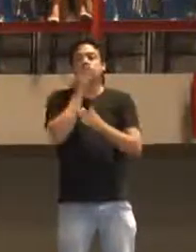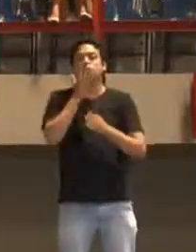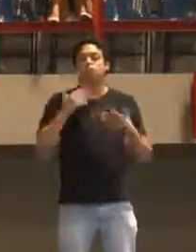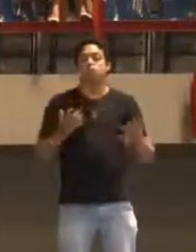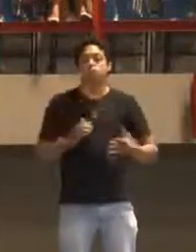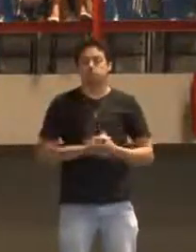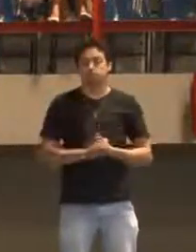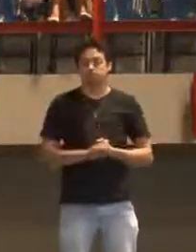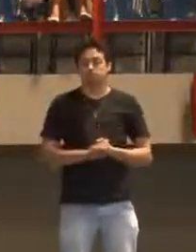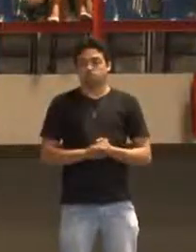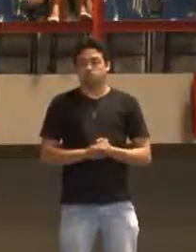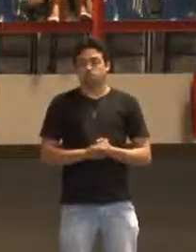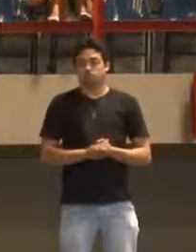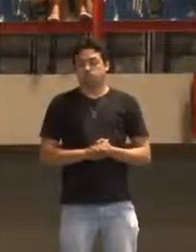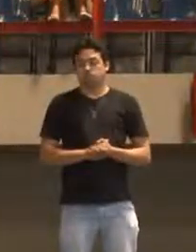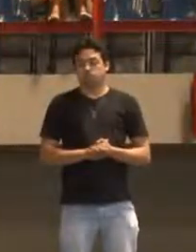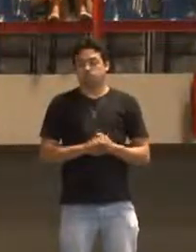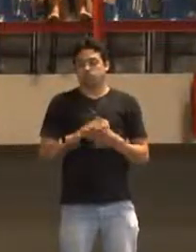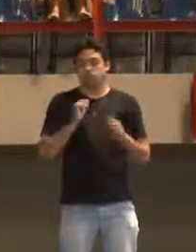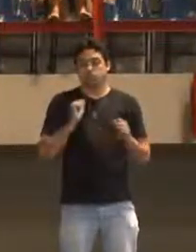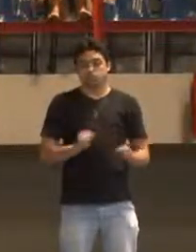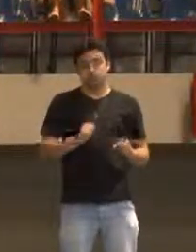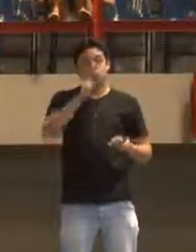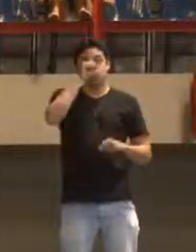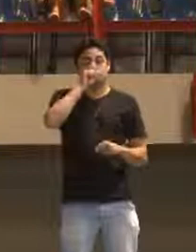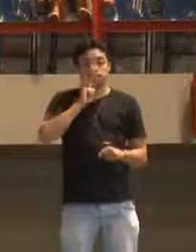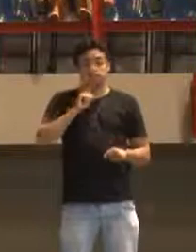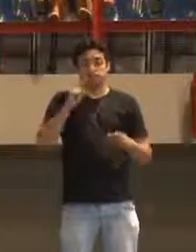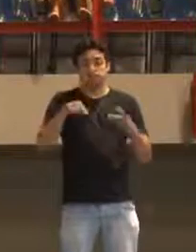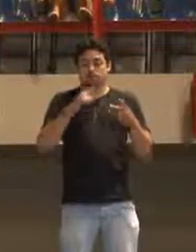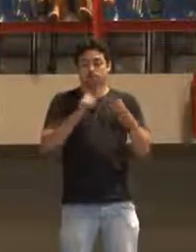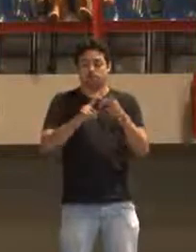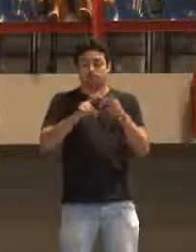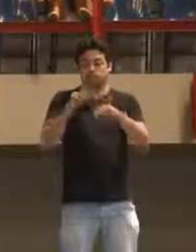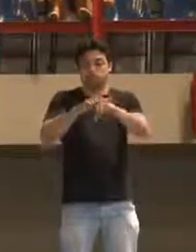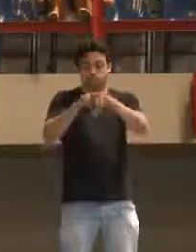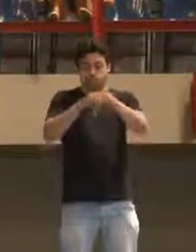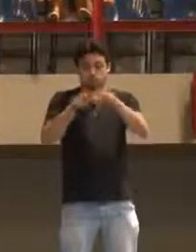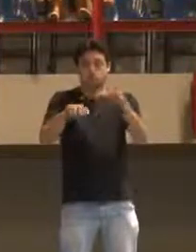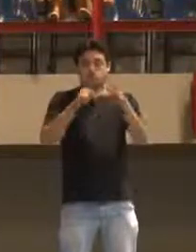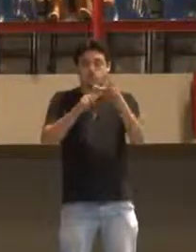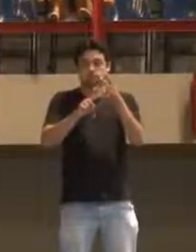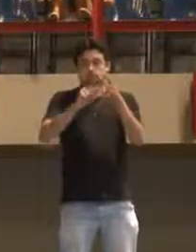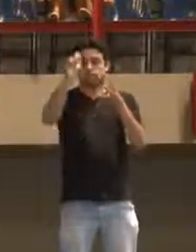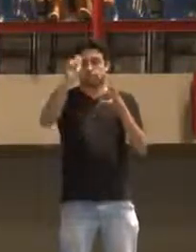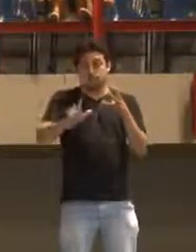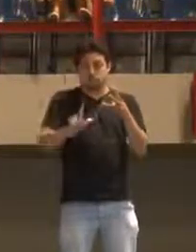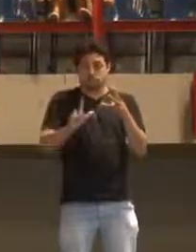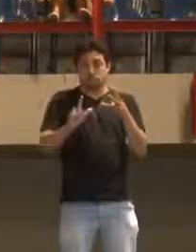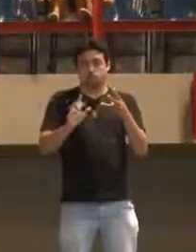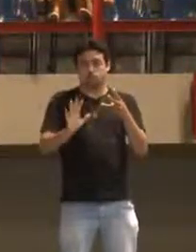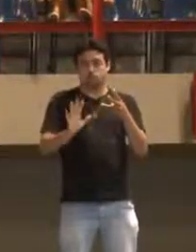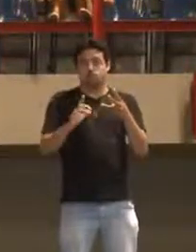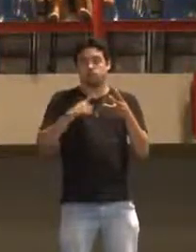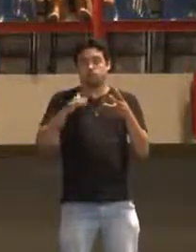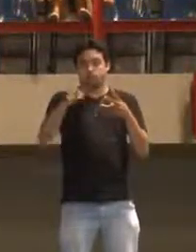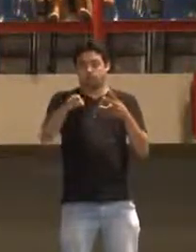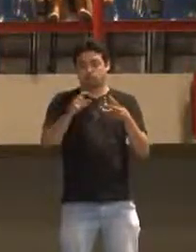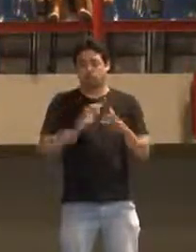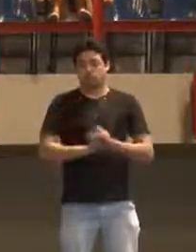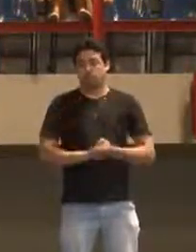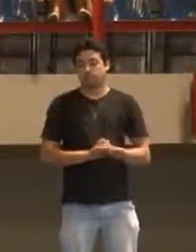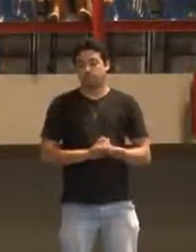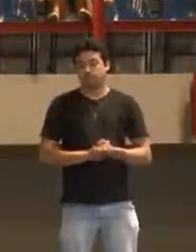escrito? A casa pode ser amarela, verde e azul. Isso é o que está escrito